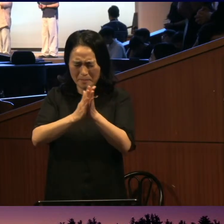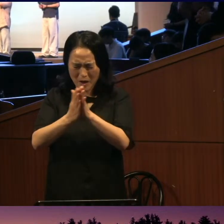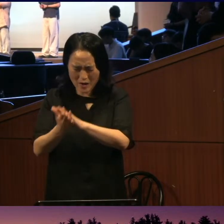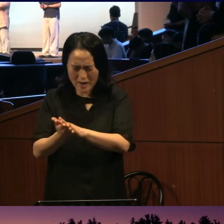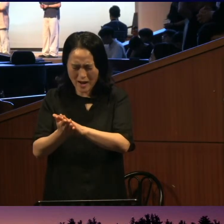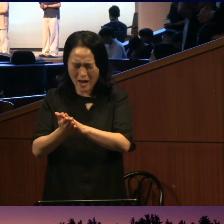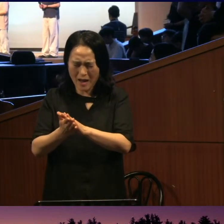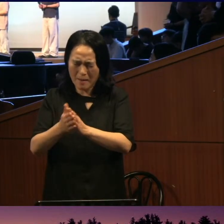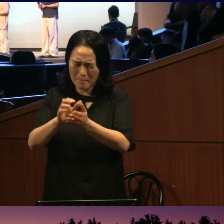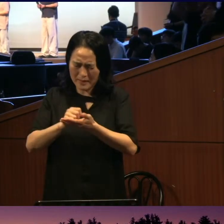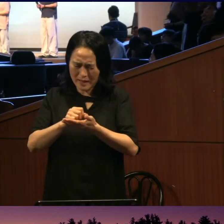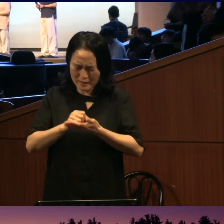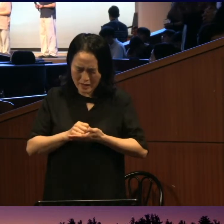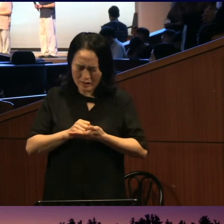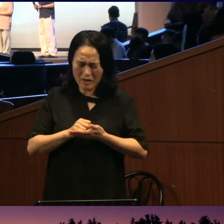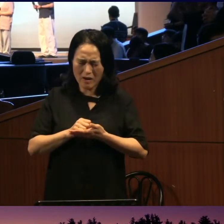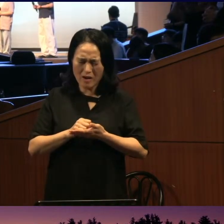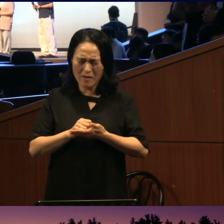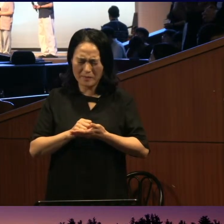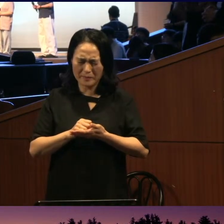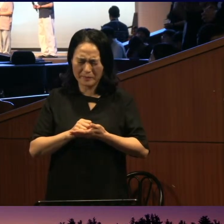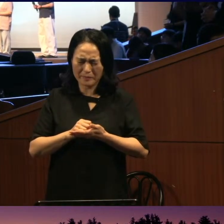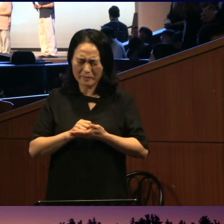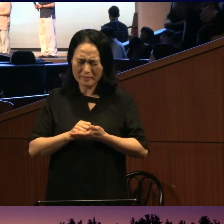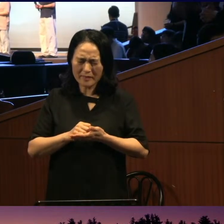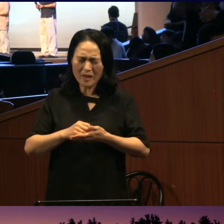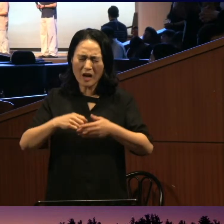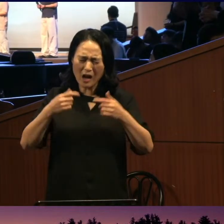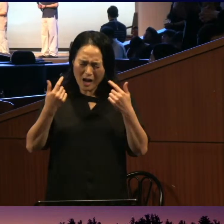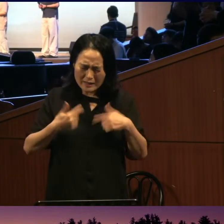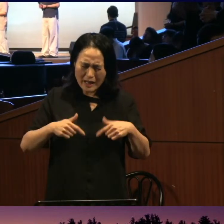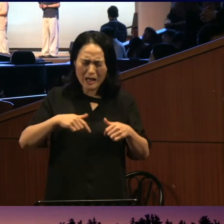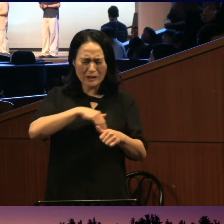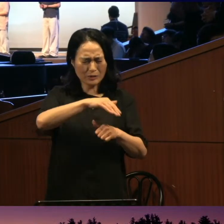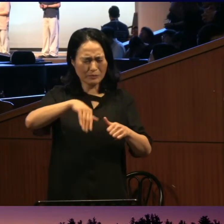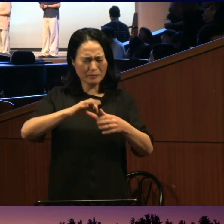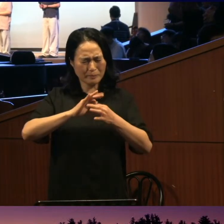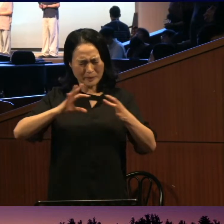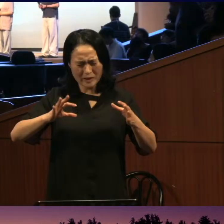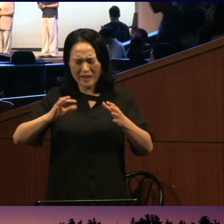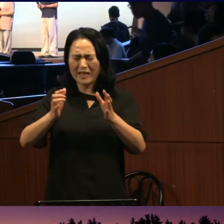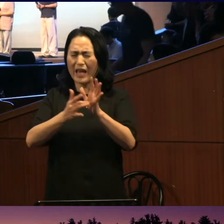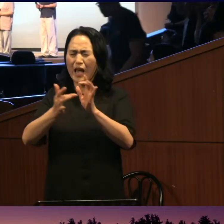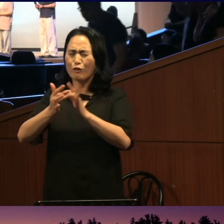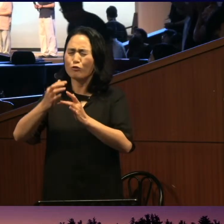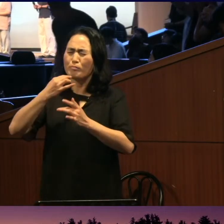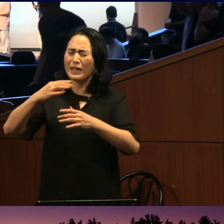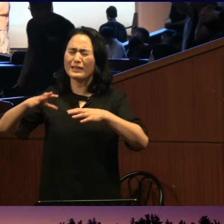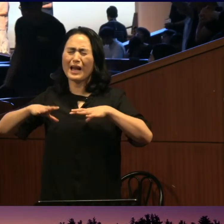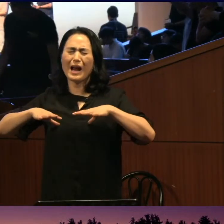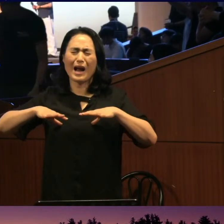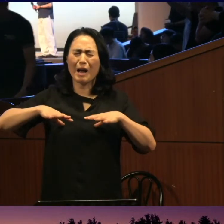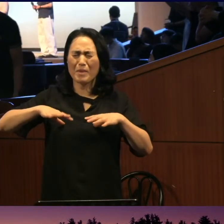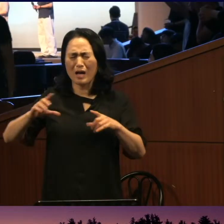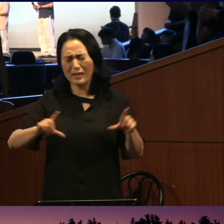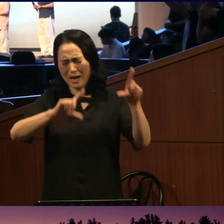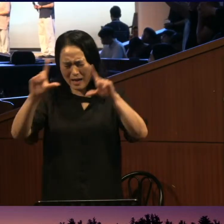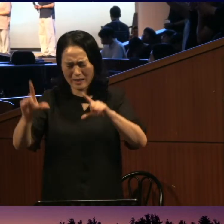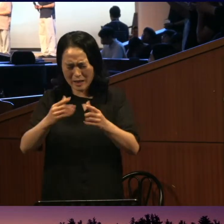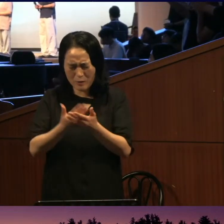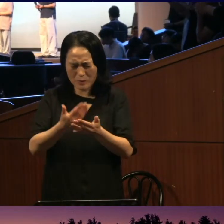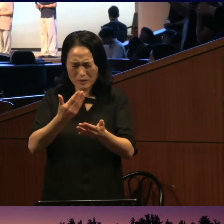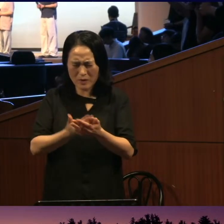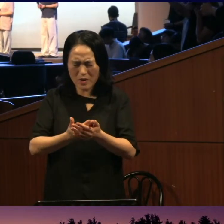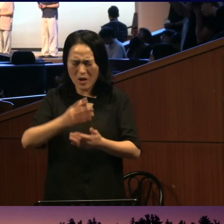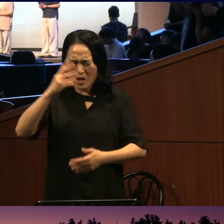어떠한 형편에 처하든지 예수만 자랑하며 살아가는 모두가 되게 하여 주시옵소서. 성령의 역사가 더